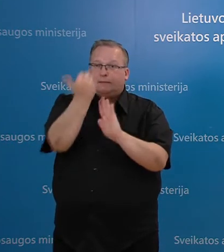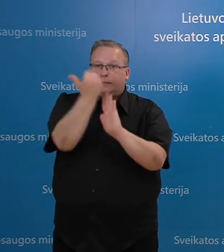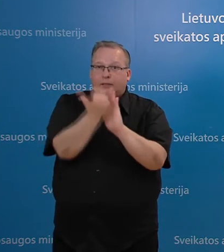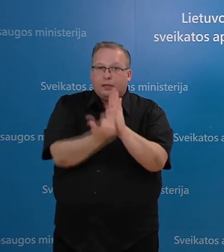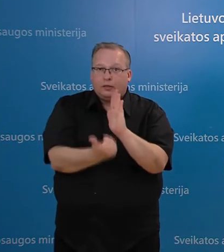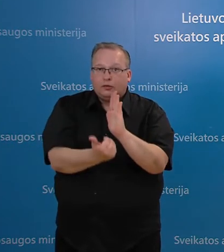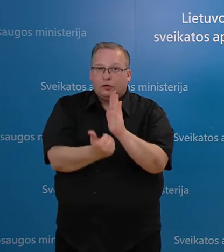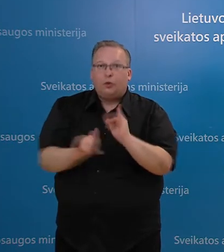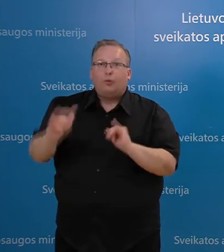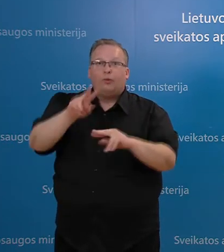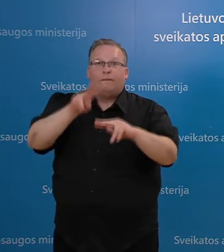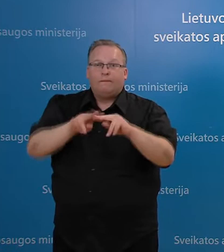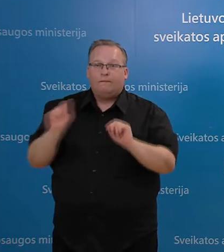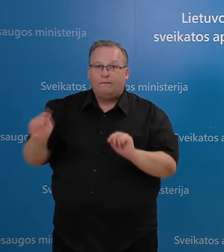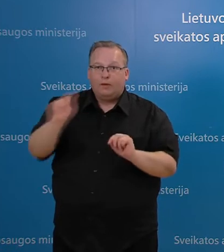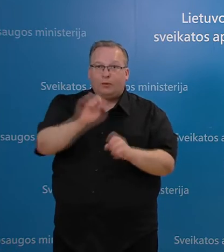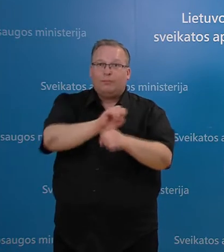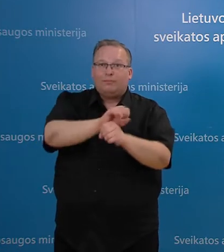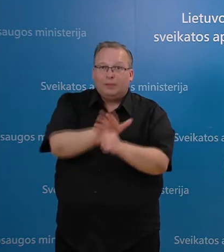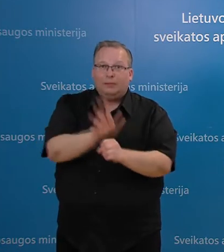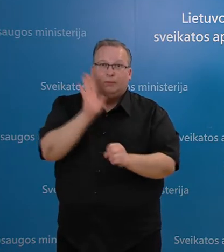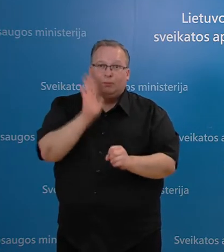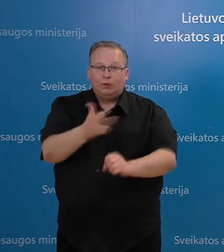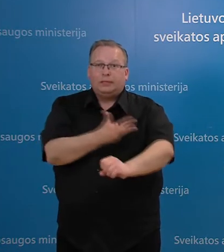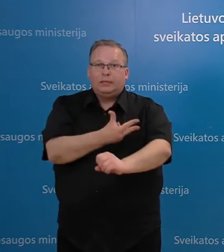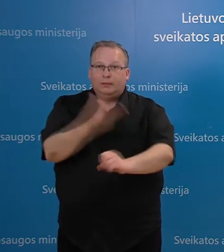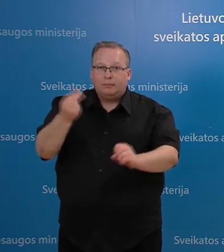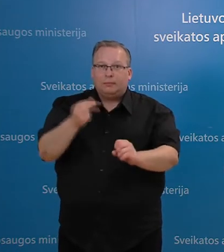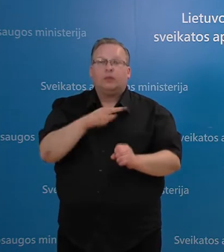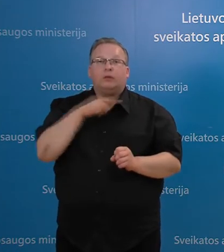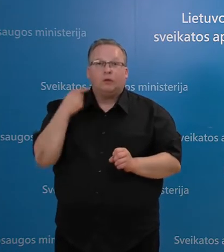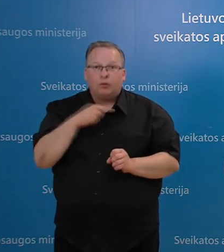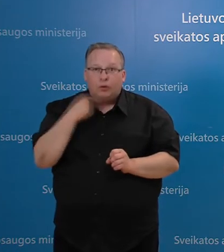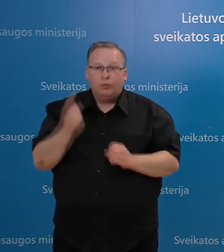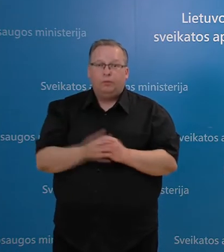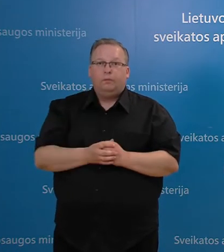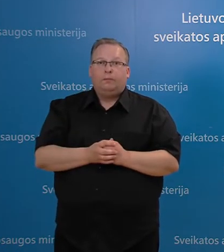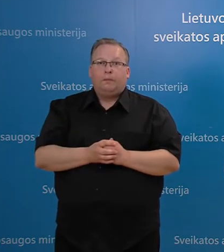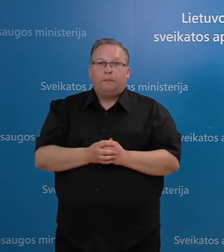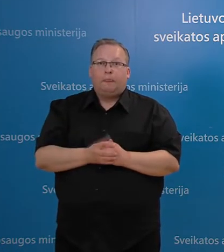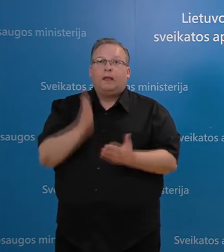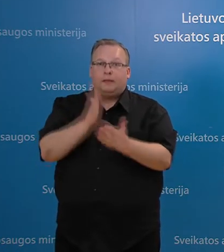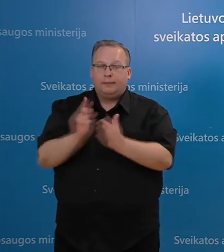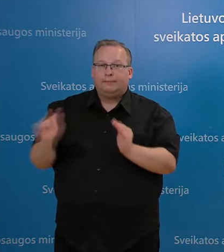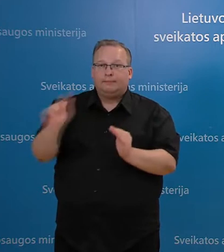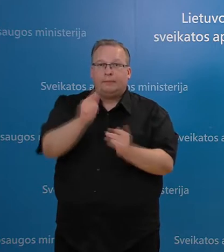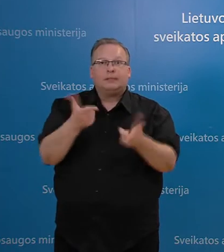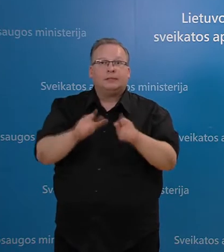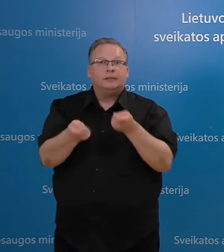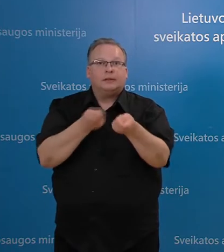kuriuose dėl koronaviruso bus testuojama intensyviau. Tai yra tos savivaldybės,